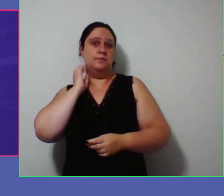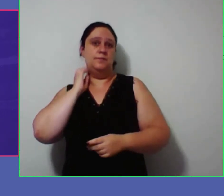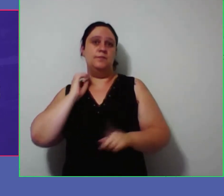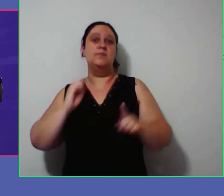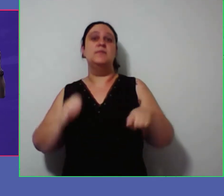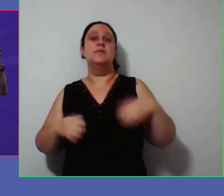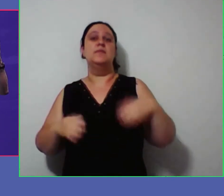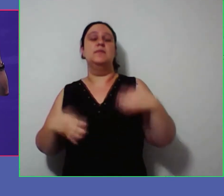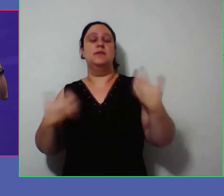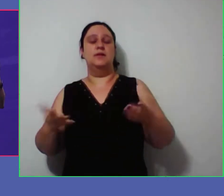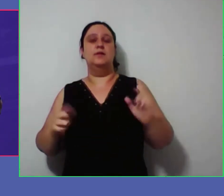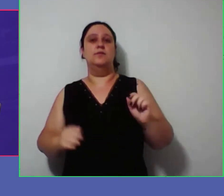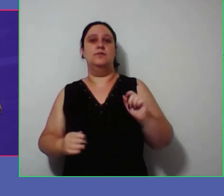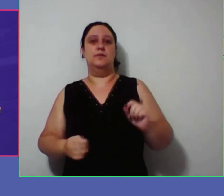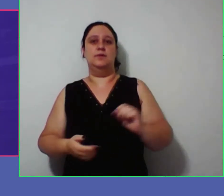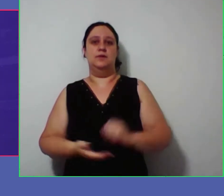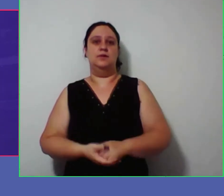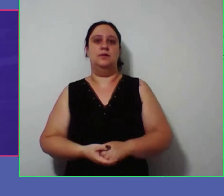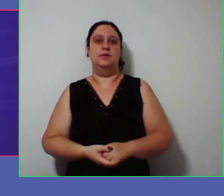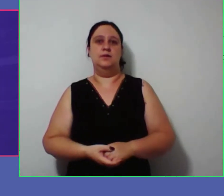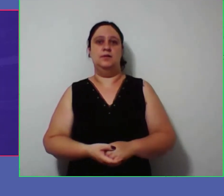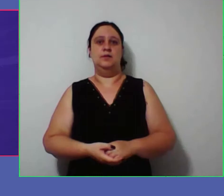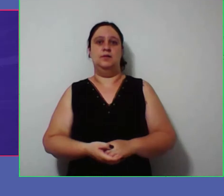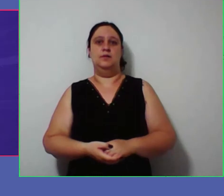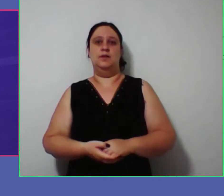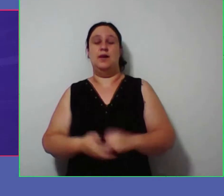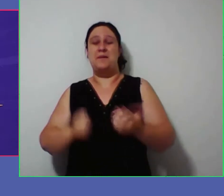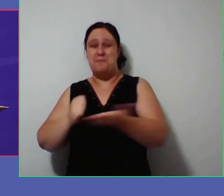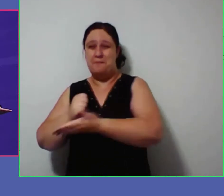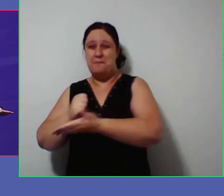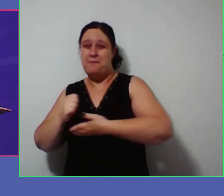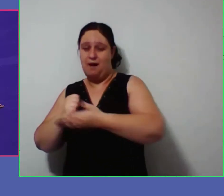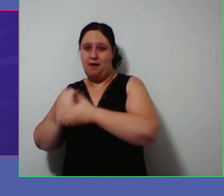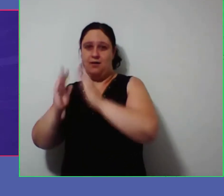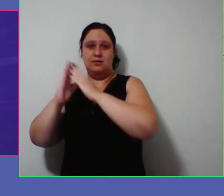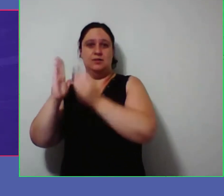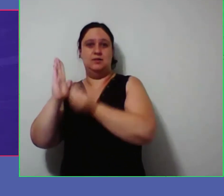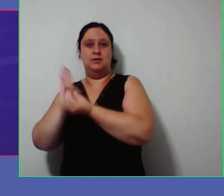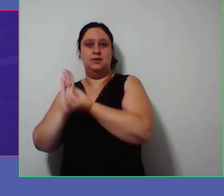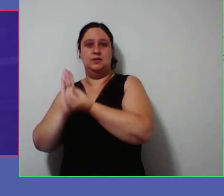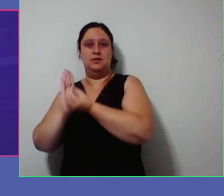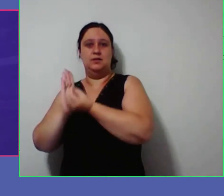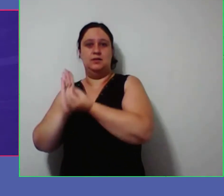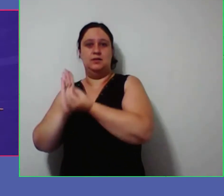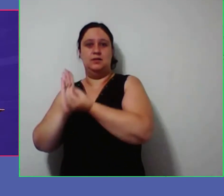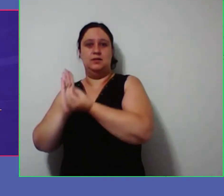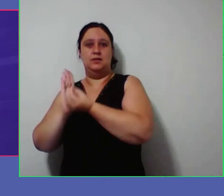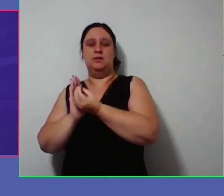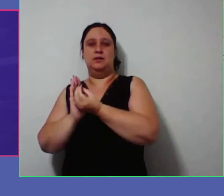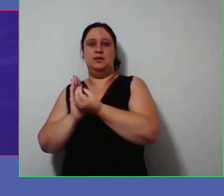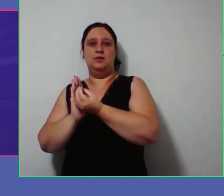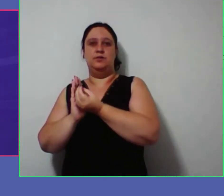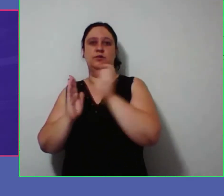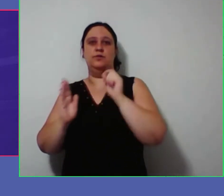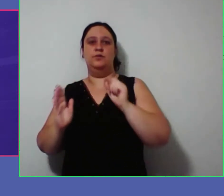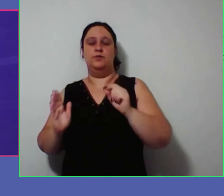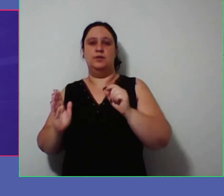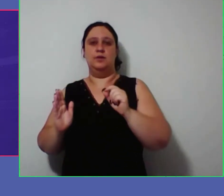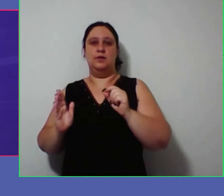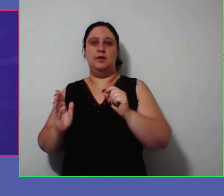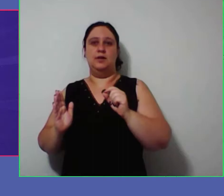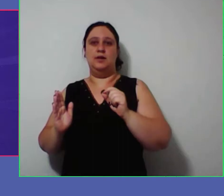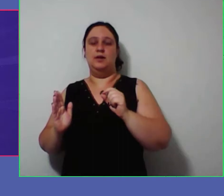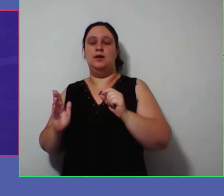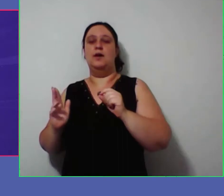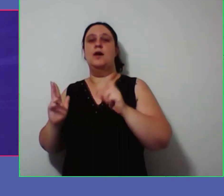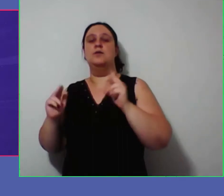né, da igreja está sobre a revelação dada aos apóstolos e aos profetas de